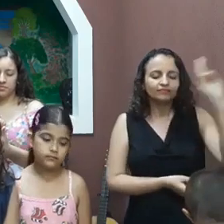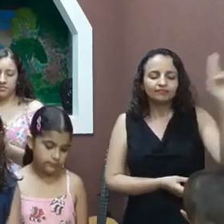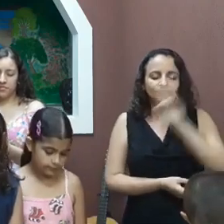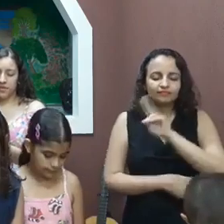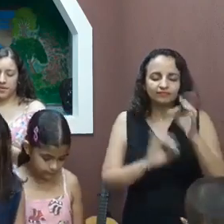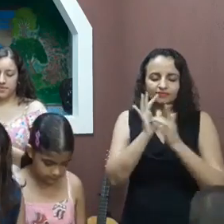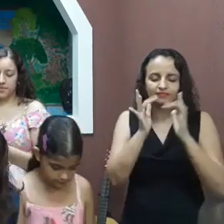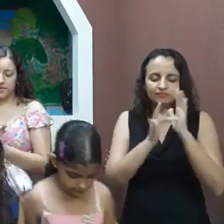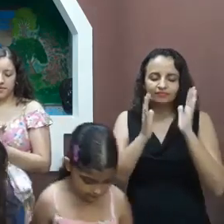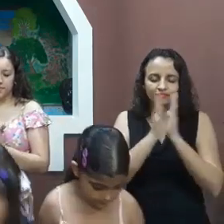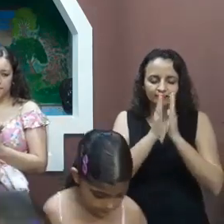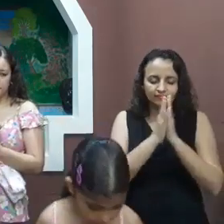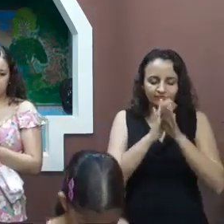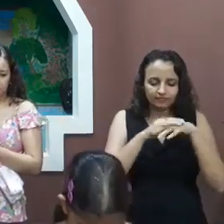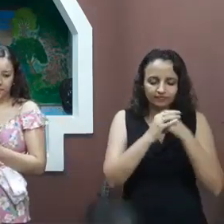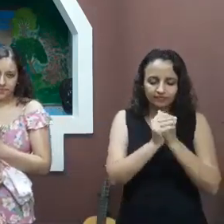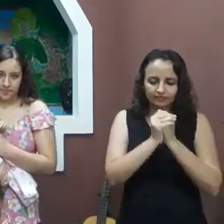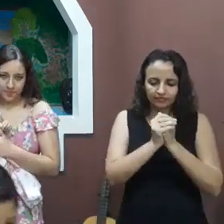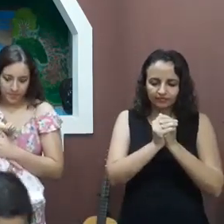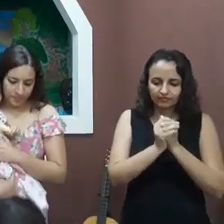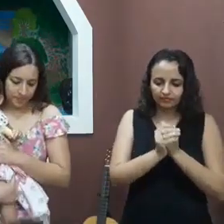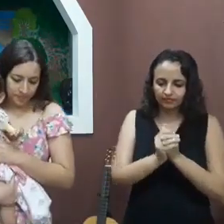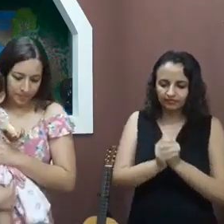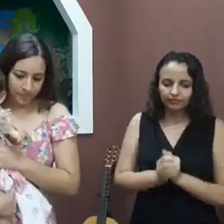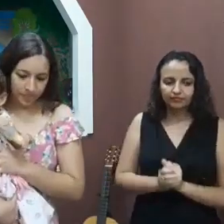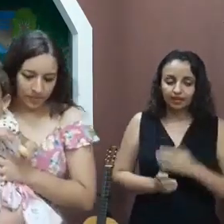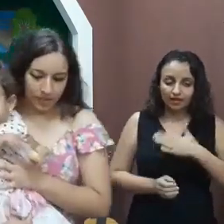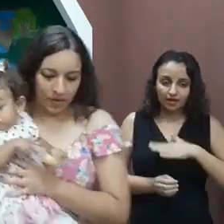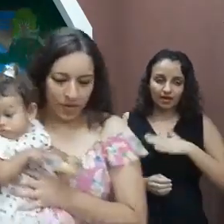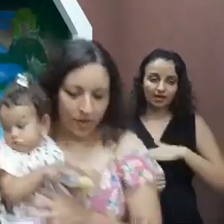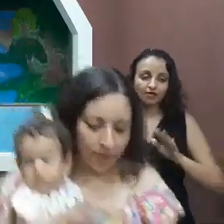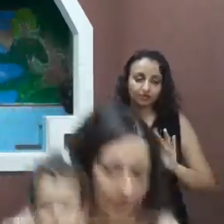oramos. Amém. Amém. Podem ir devagar.